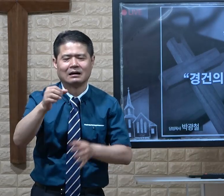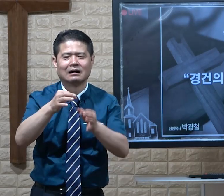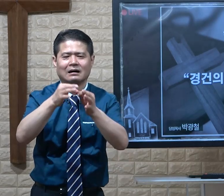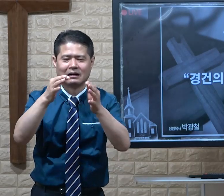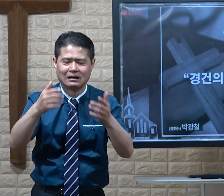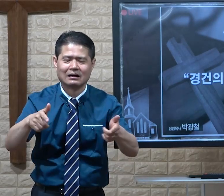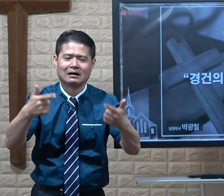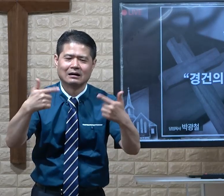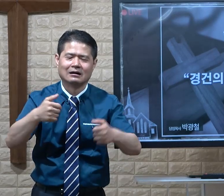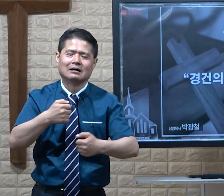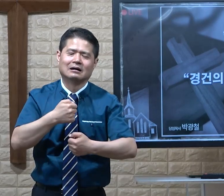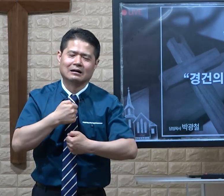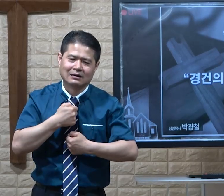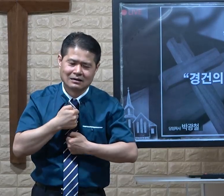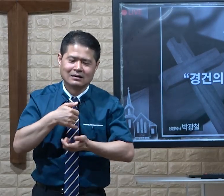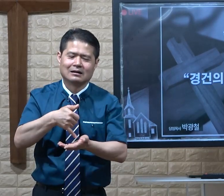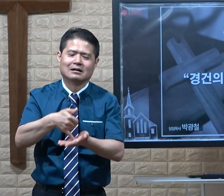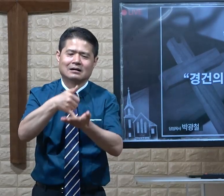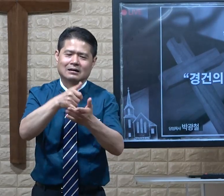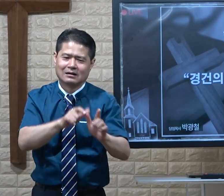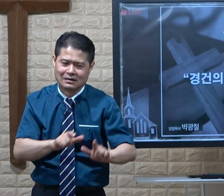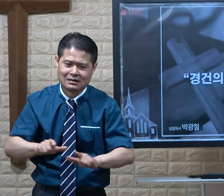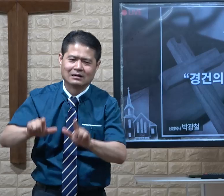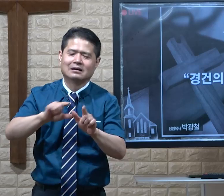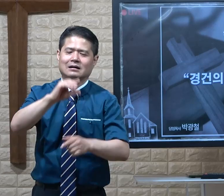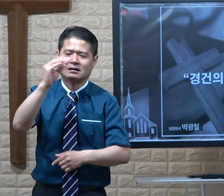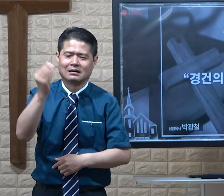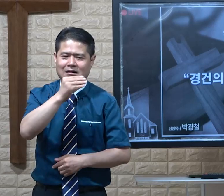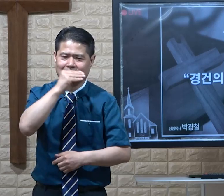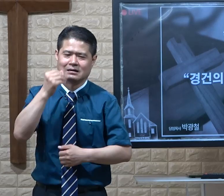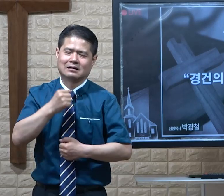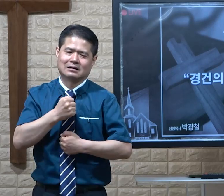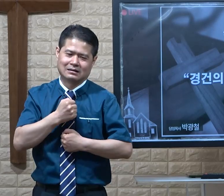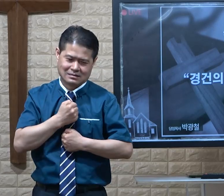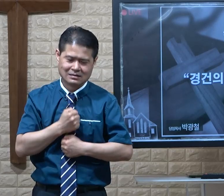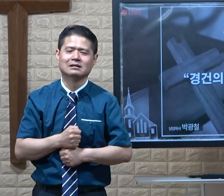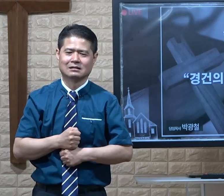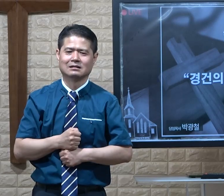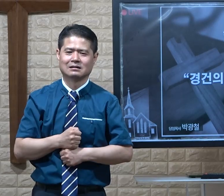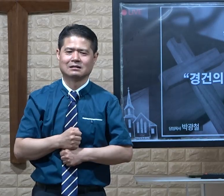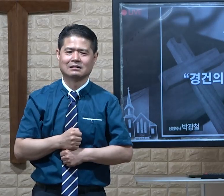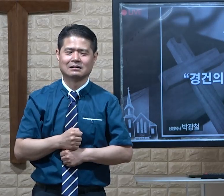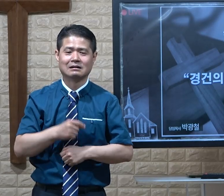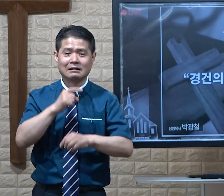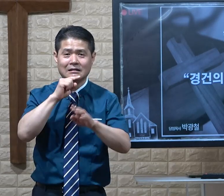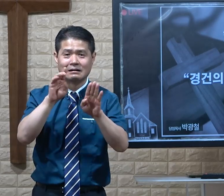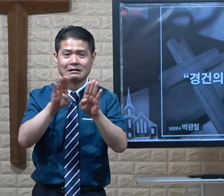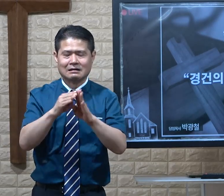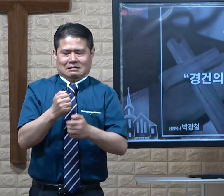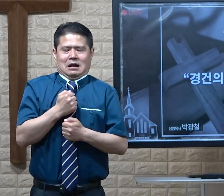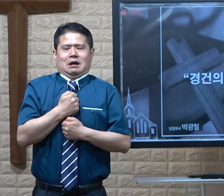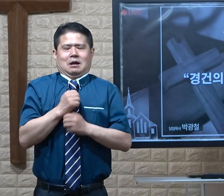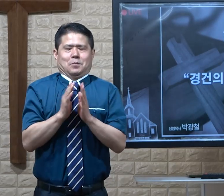바로 365일 동안 우리가 경건을 지키며 이것을 필요로 살아가는 게